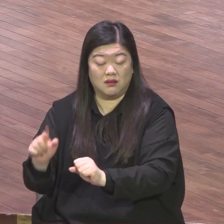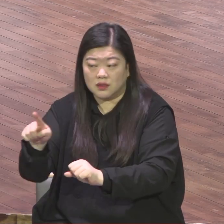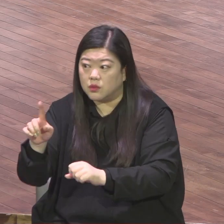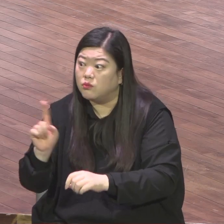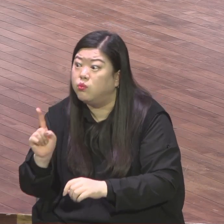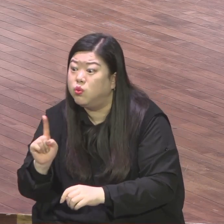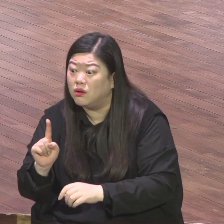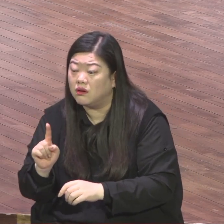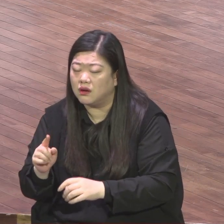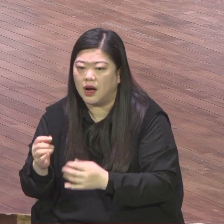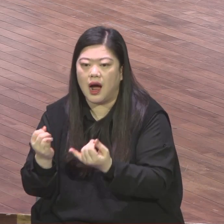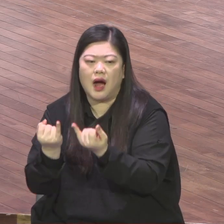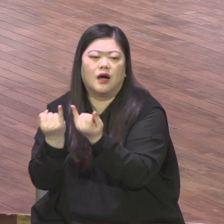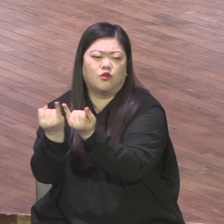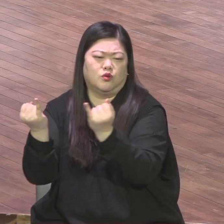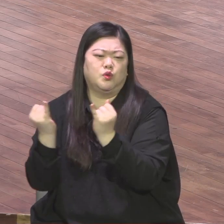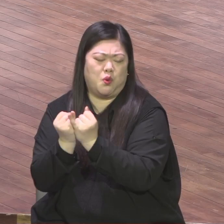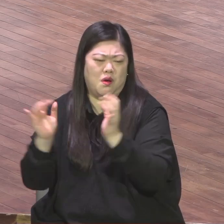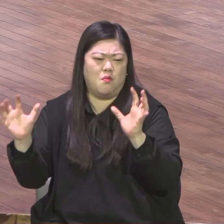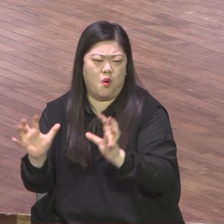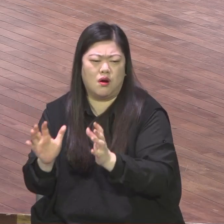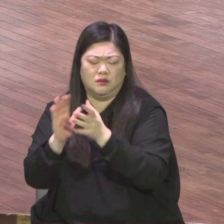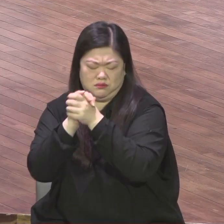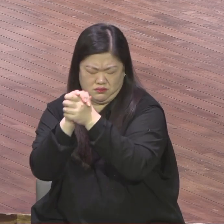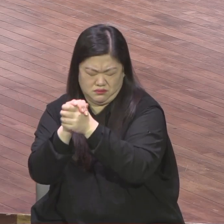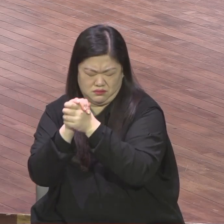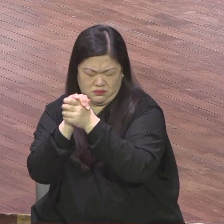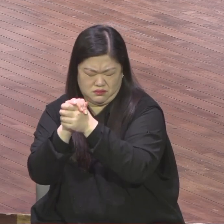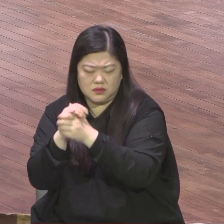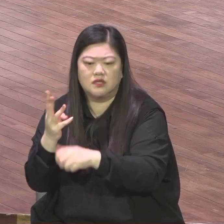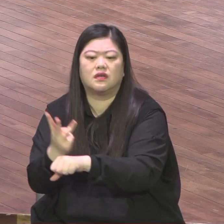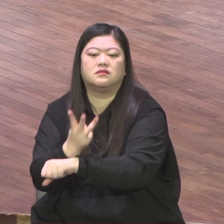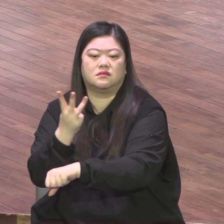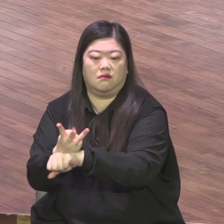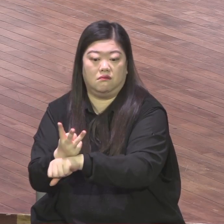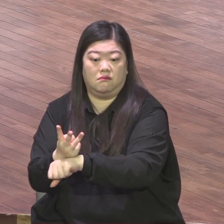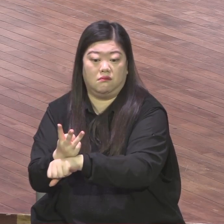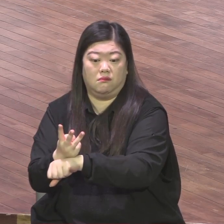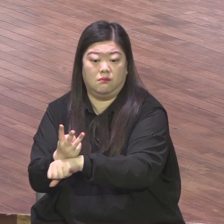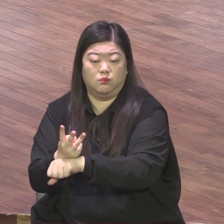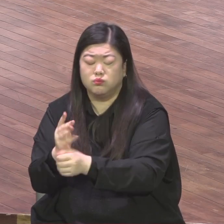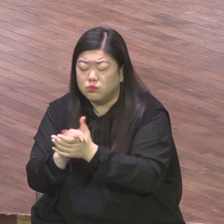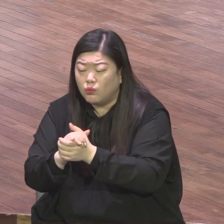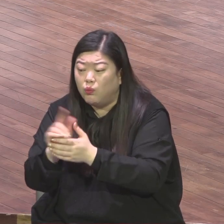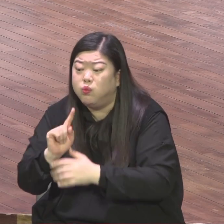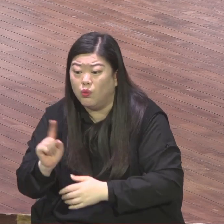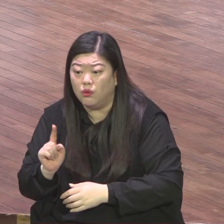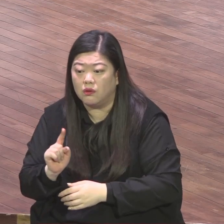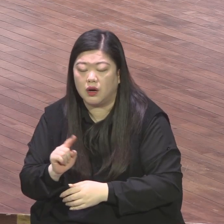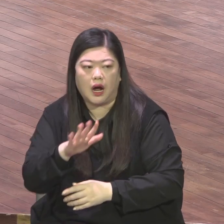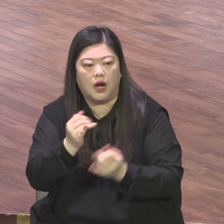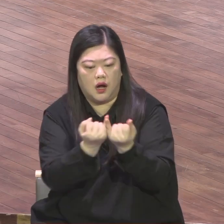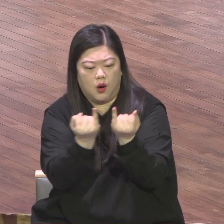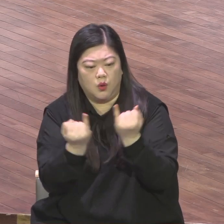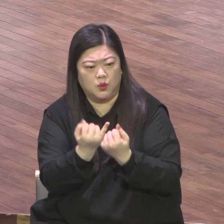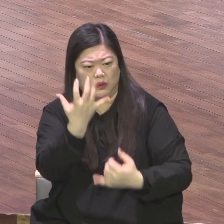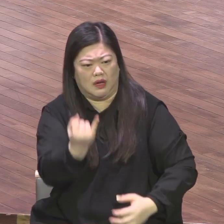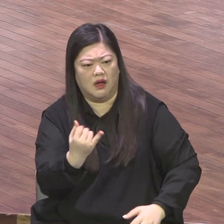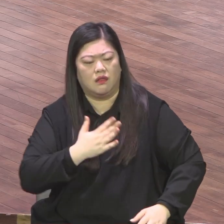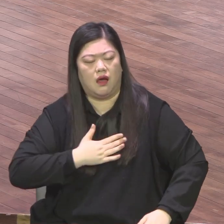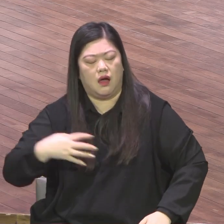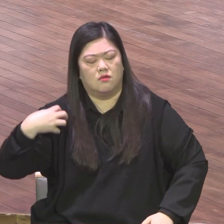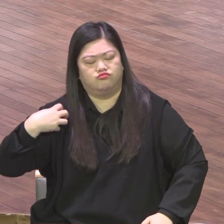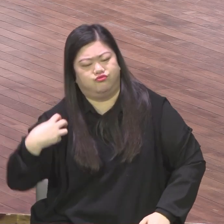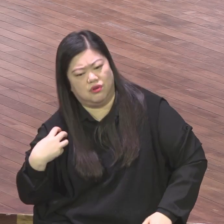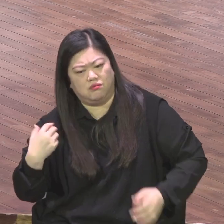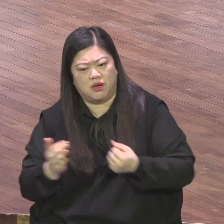힘을 뭔 그런 기도를 오래 했냐. 하나님이 힘을 주셔야지. 여러분 하나님 앞에 무릎 꿇는 사람 하나님 불쌍히